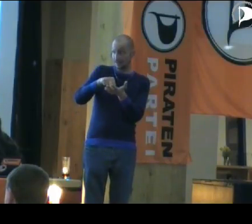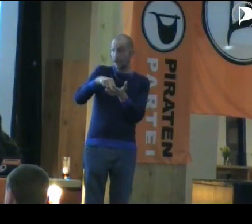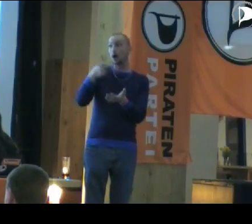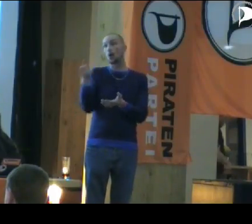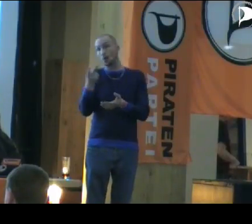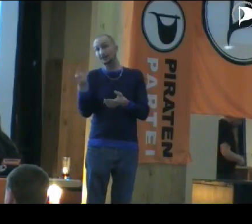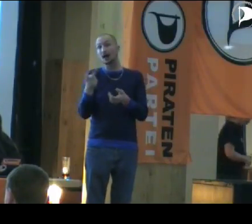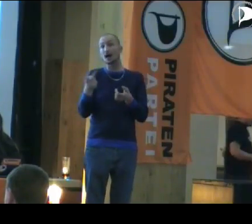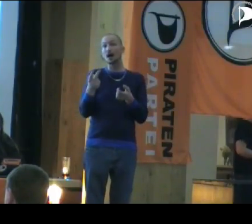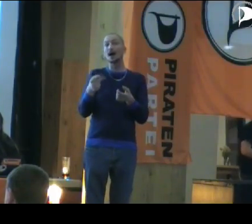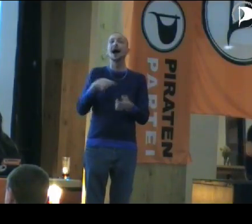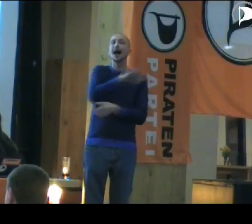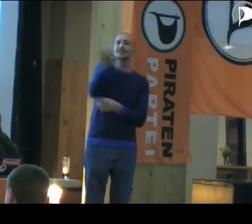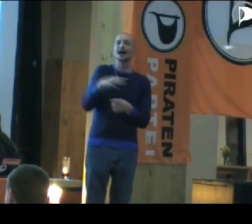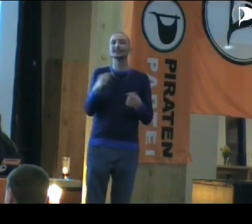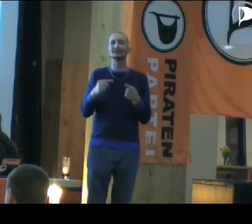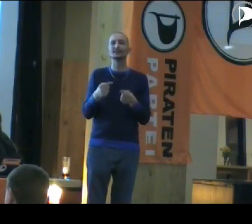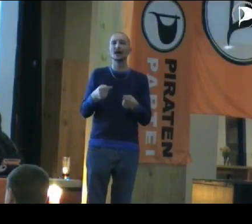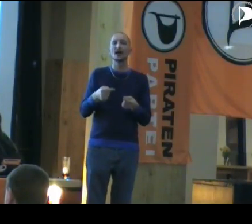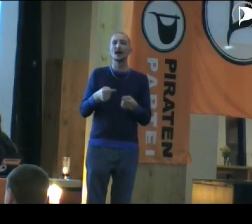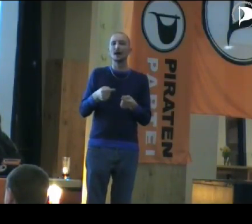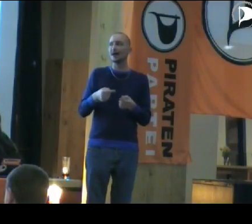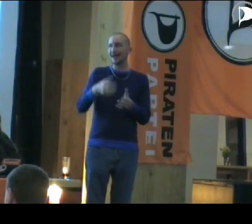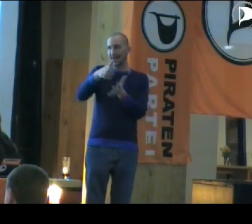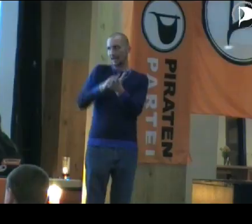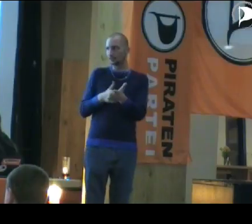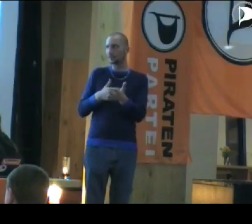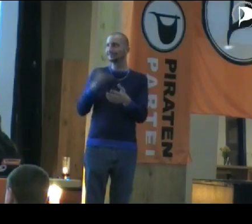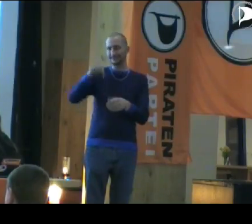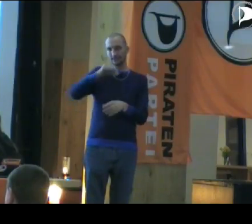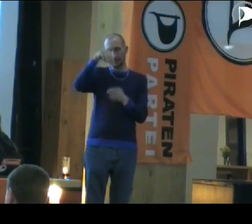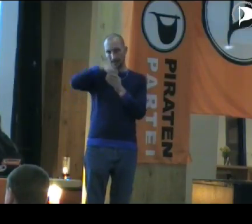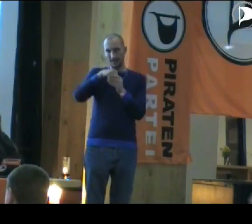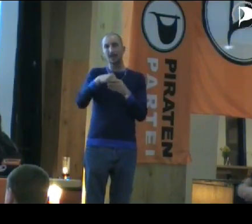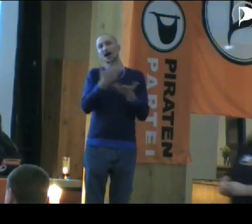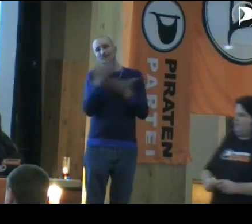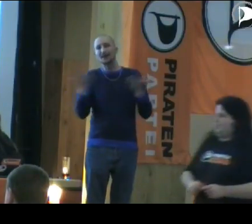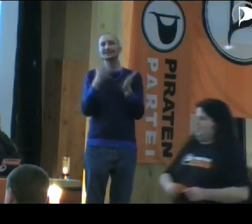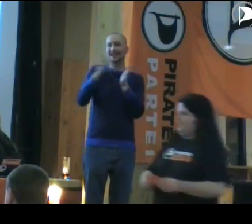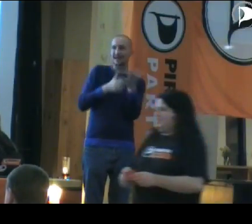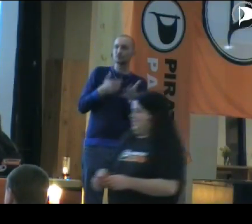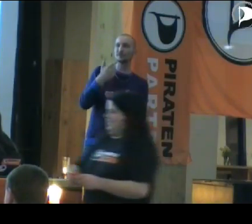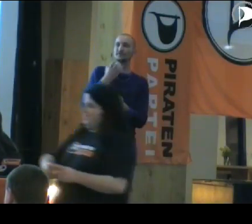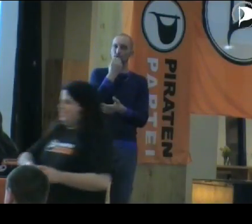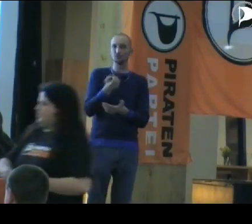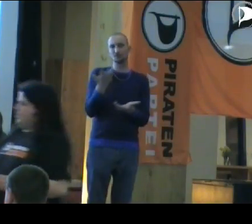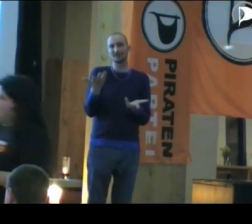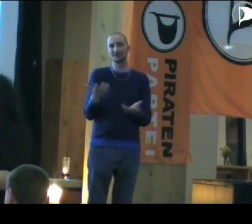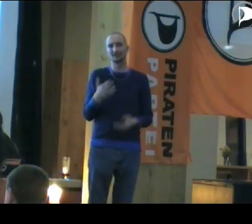diskutieren und die zeit zu füllen ein bisschen wahlergebnis auch bei ihren beiden diskussionen dürften gerne führen